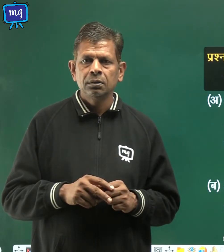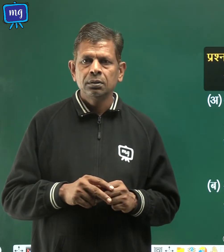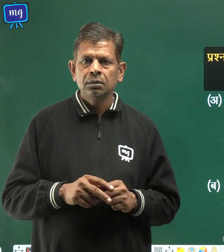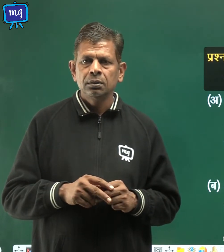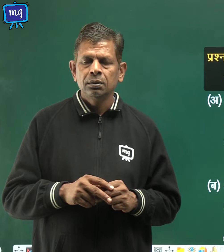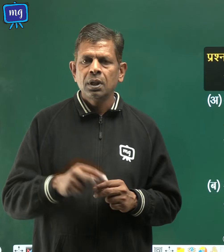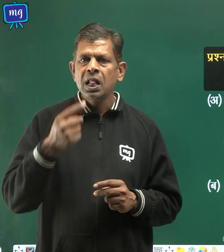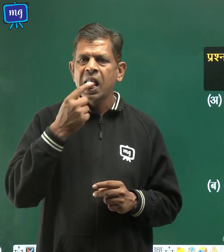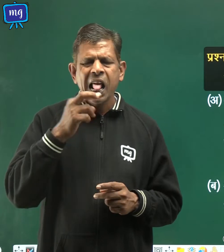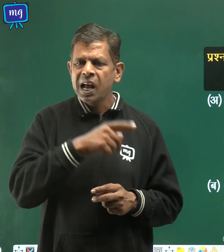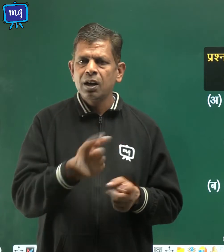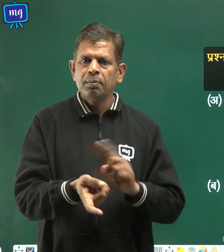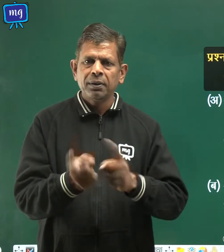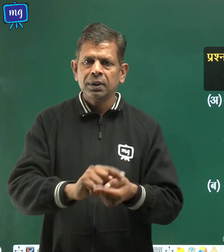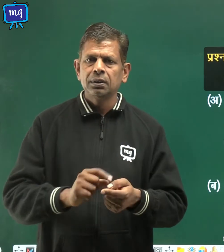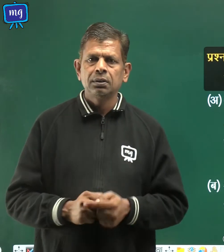रंग परिवर्तन